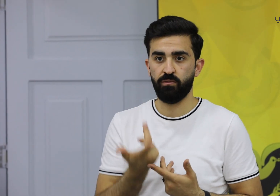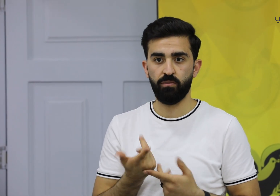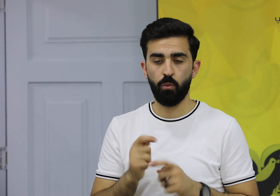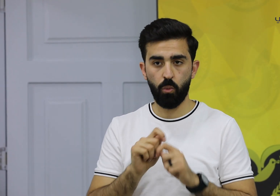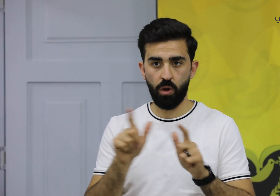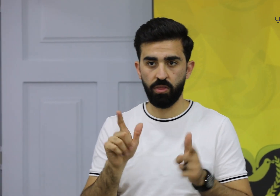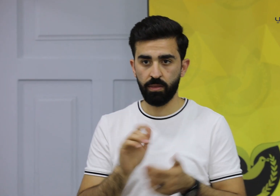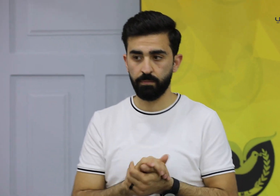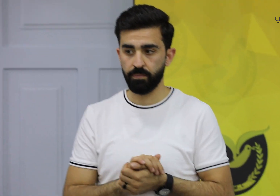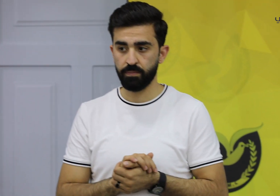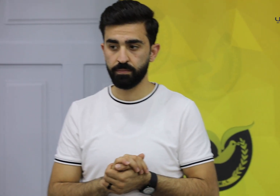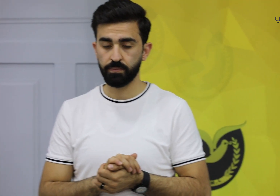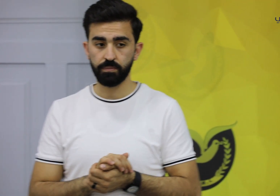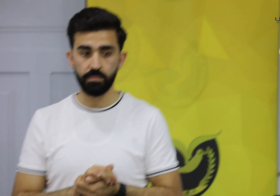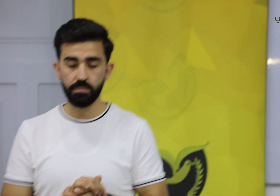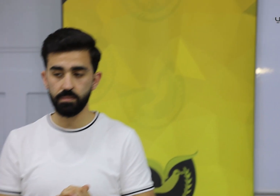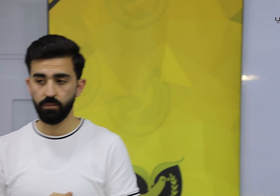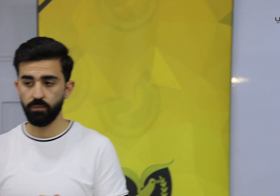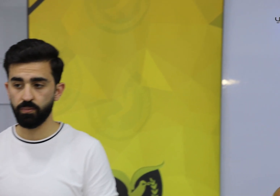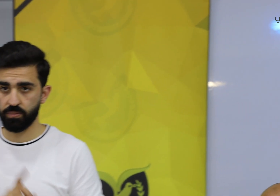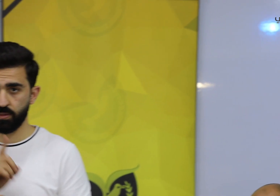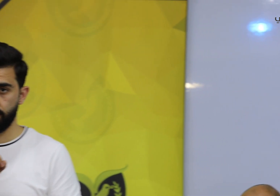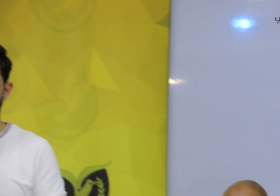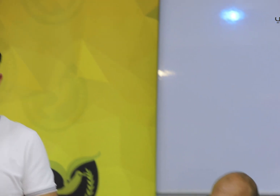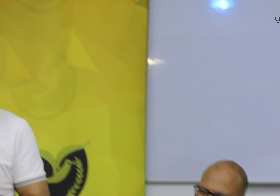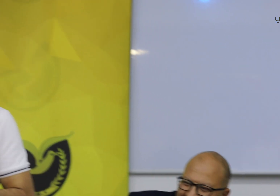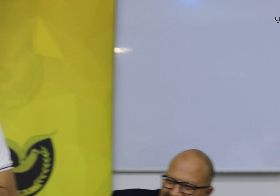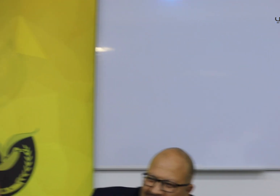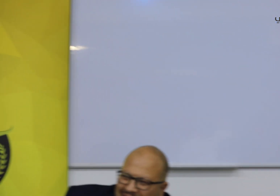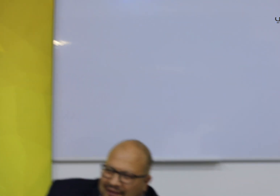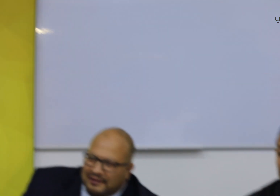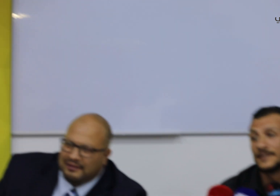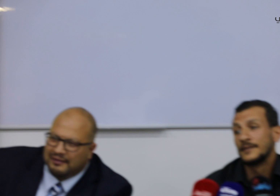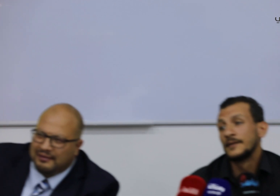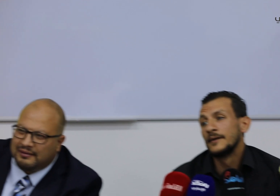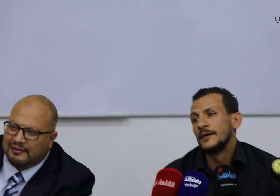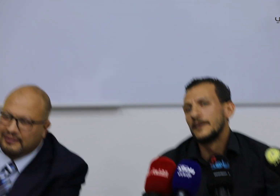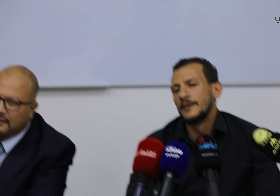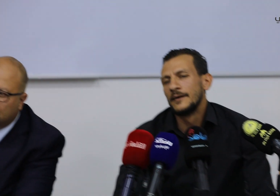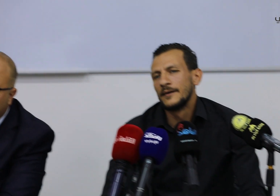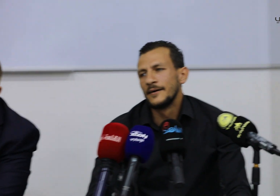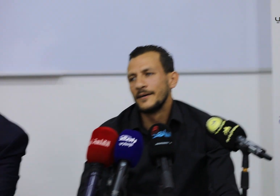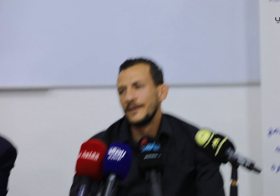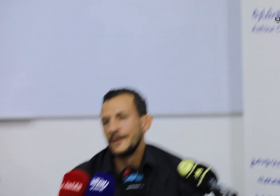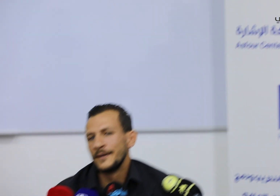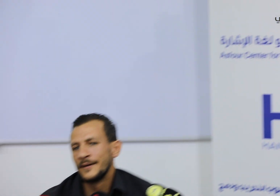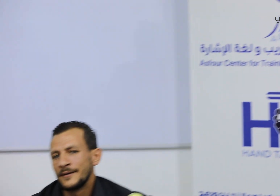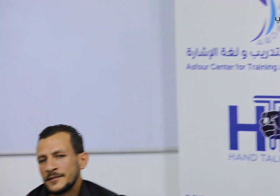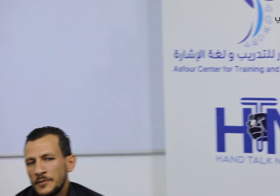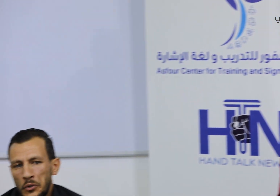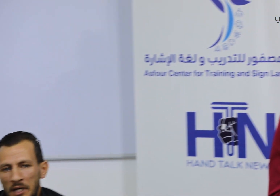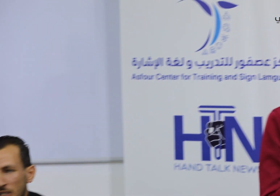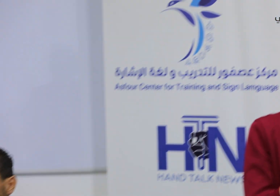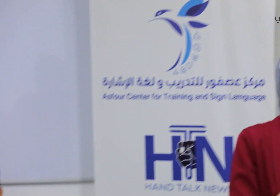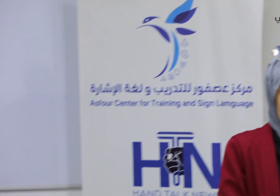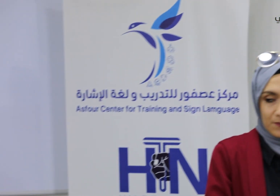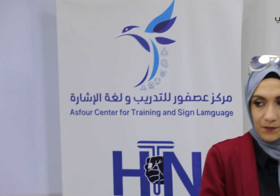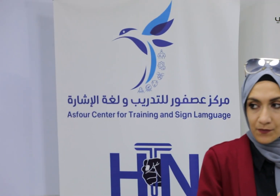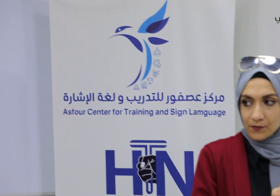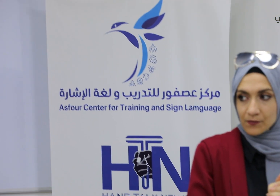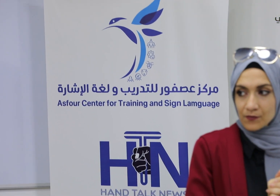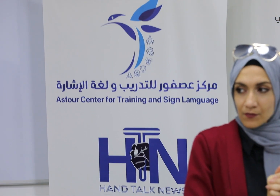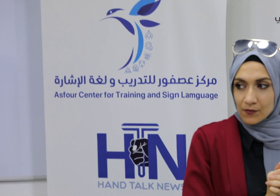بتعاني. هلا الجو عفوا تفضل كمل. هذا شيء كثير يعني مهم. اسمحوا لي اجاوب